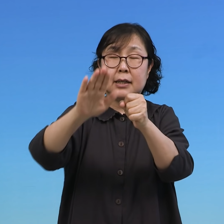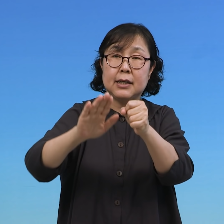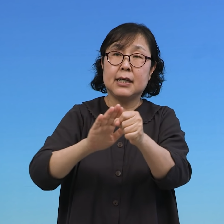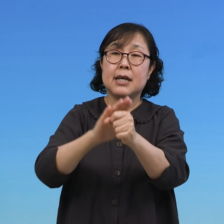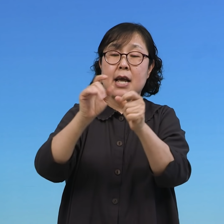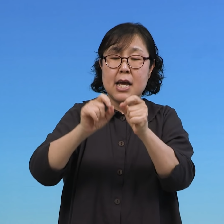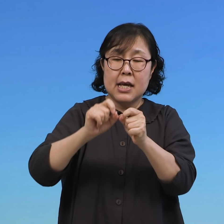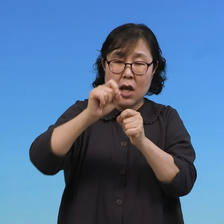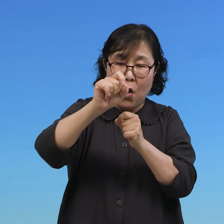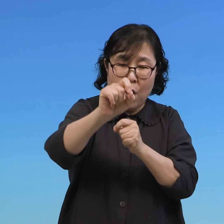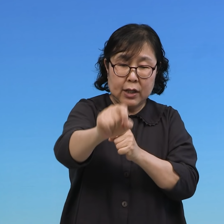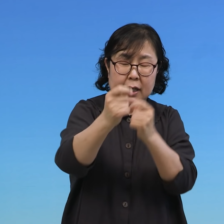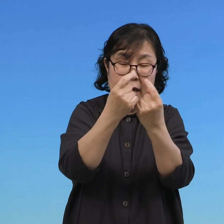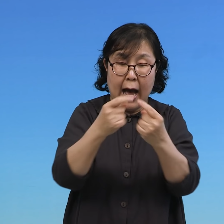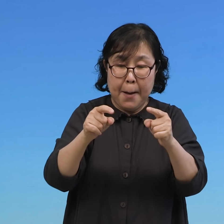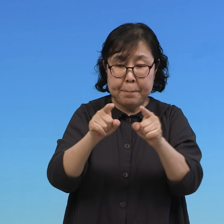사랑이